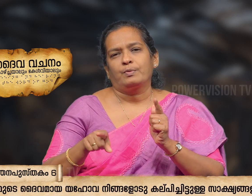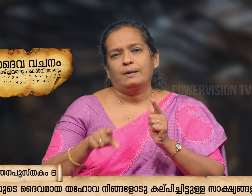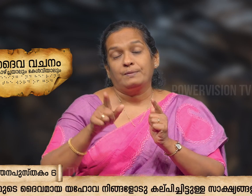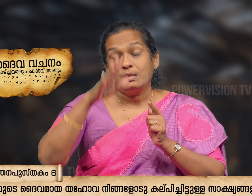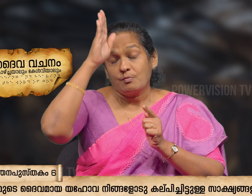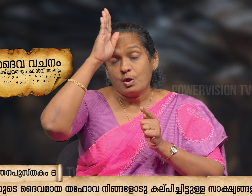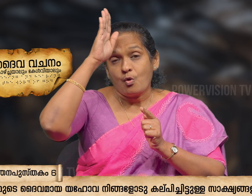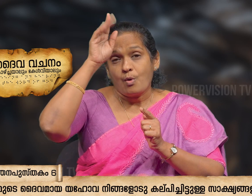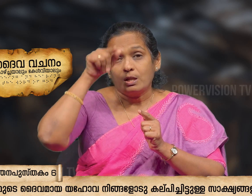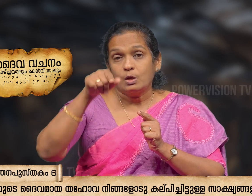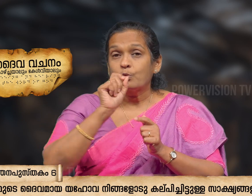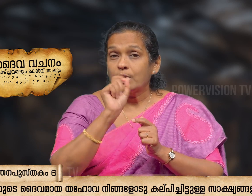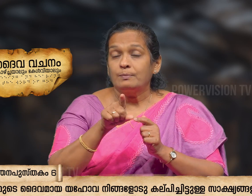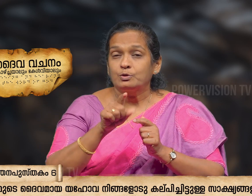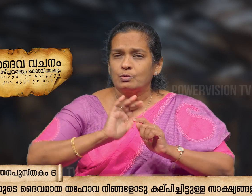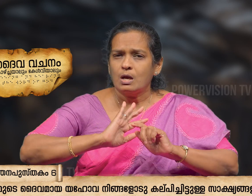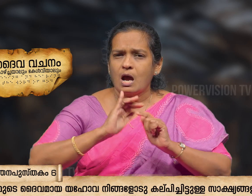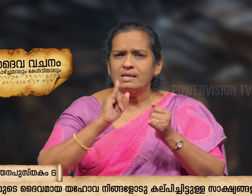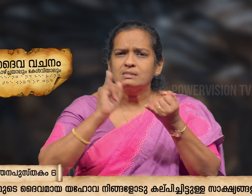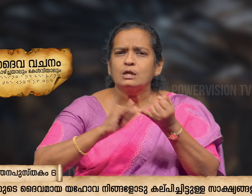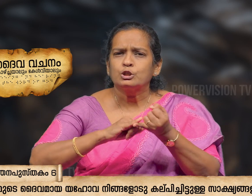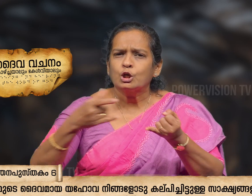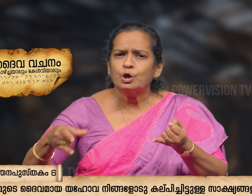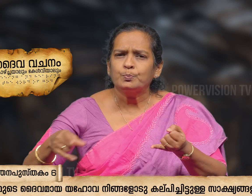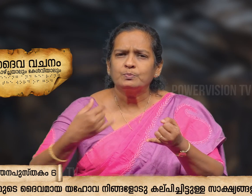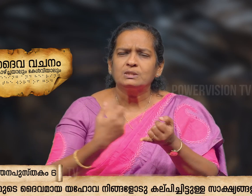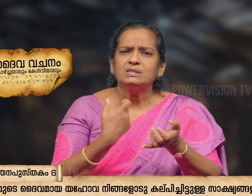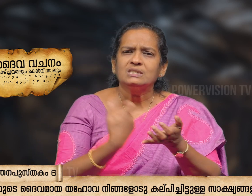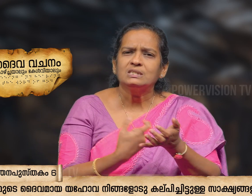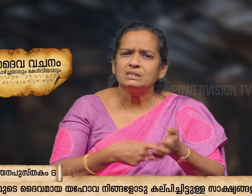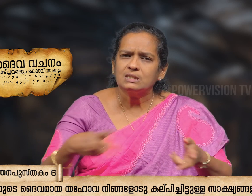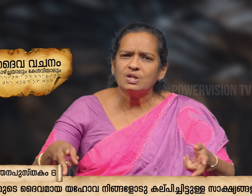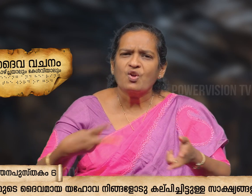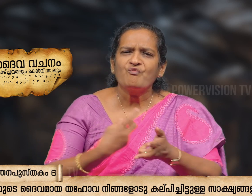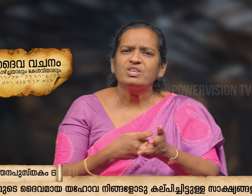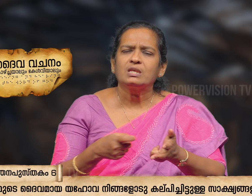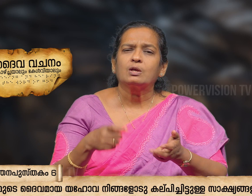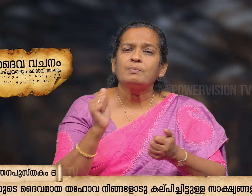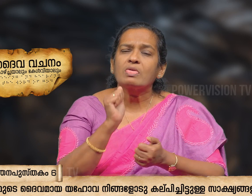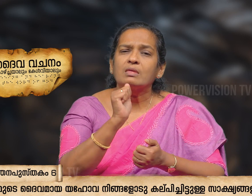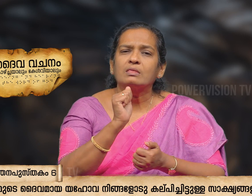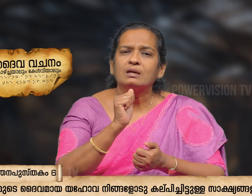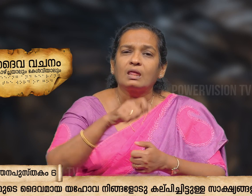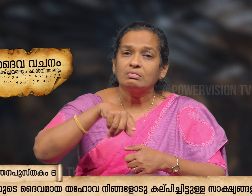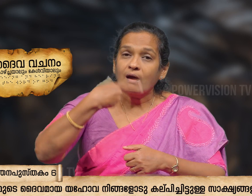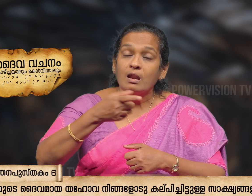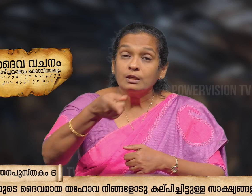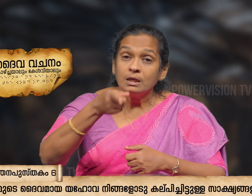യഹോവ നിങ്ങളോട് കൽപ്പിച്ചിട്ടുള്ള സാക്ഷ്യങ്ങളും ചട്ടങ്ങളും വിധികളും എന്ത് എന്ന് നാളെ നിന്റെ മകൻ